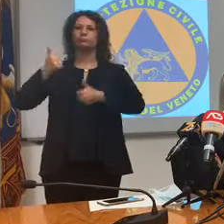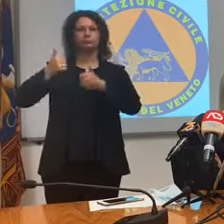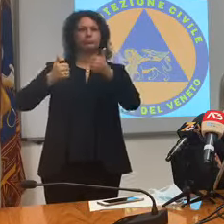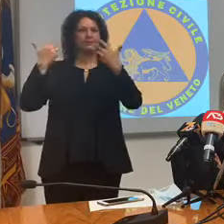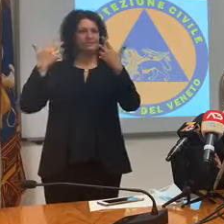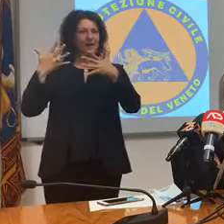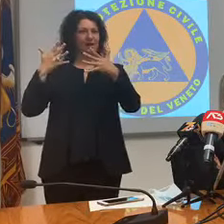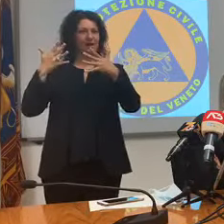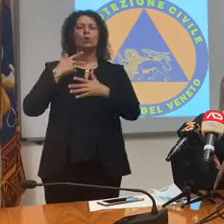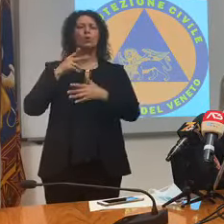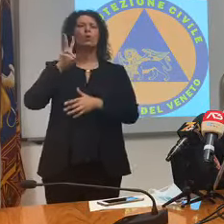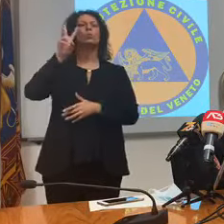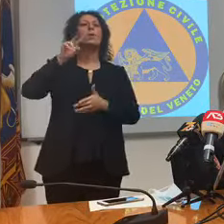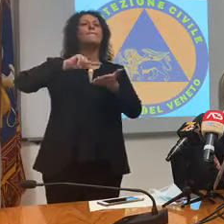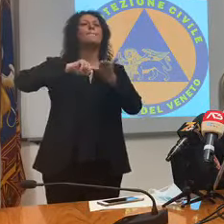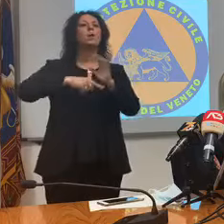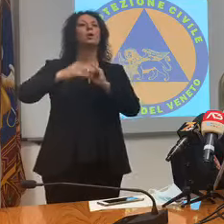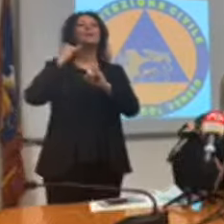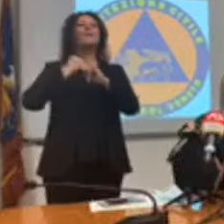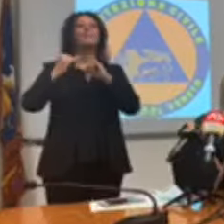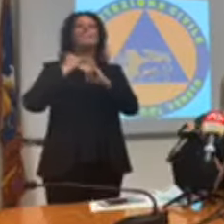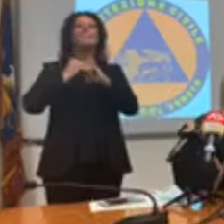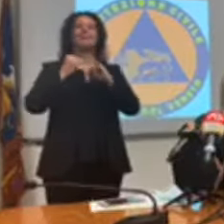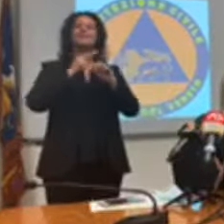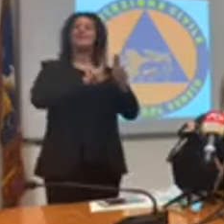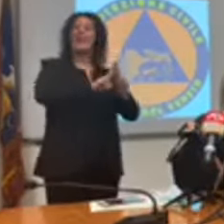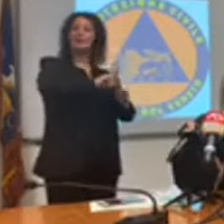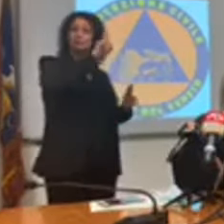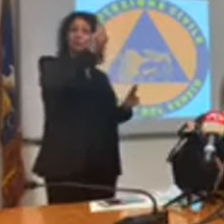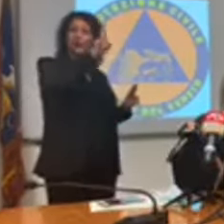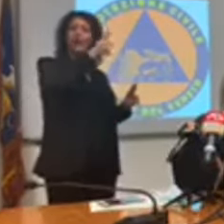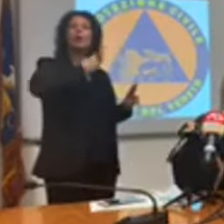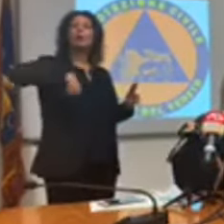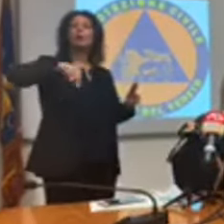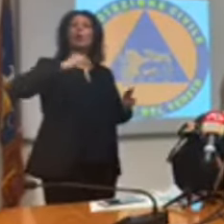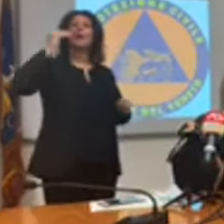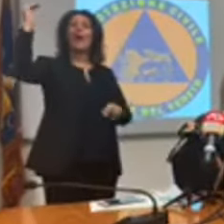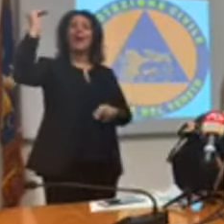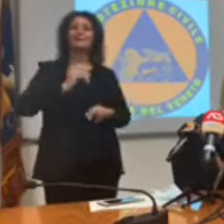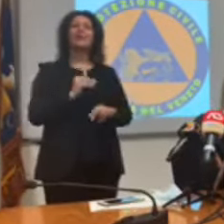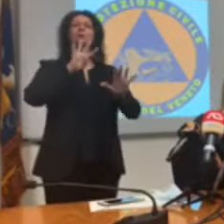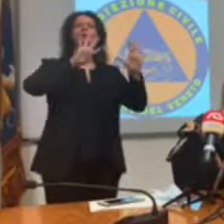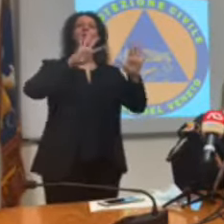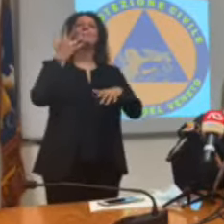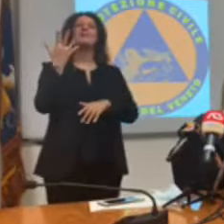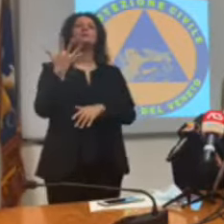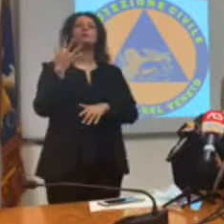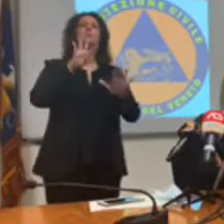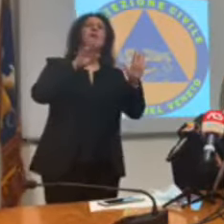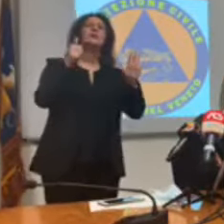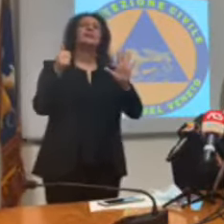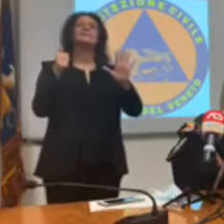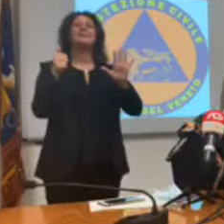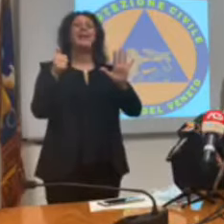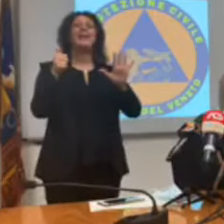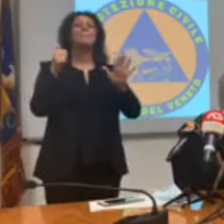pezzi, quindi a livello nazionale, a noi sono arrivati 95.000 e qualcosa, 96.000